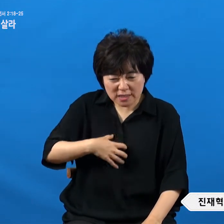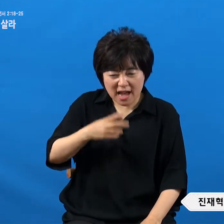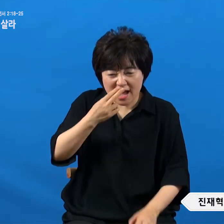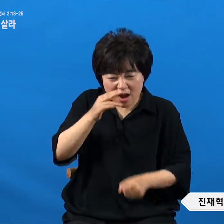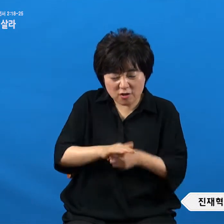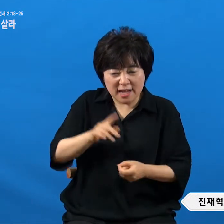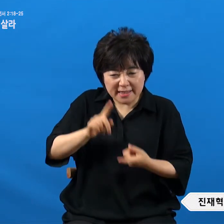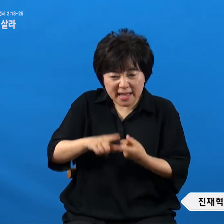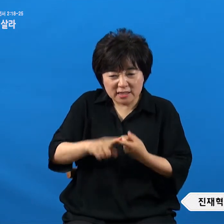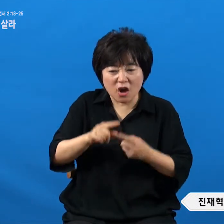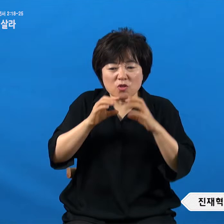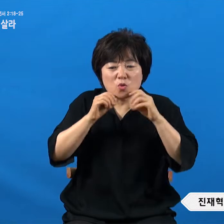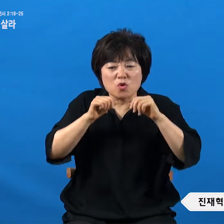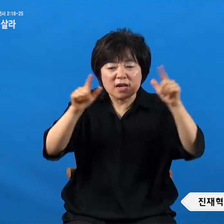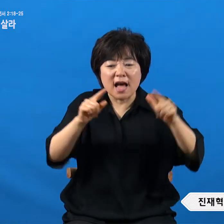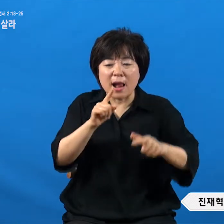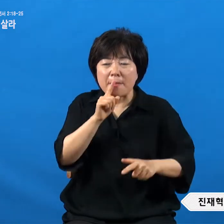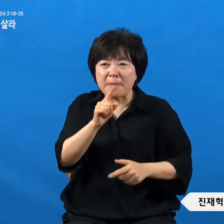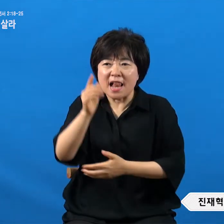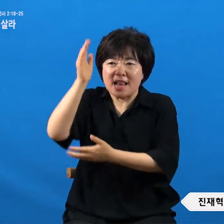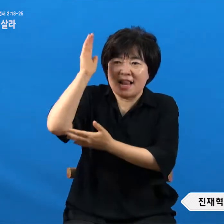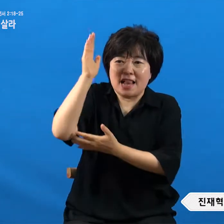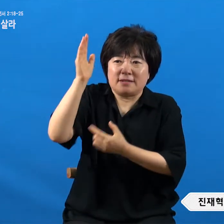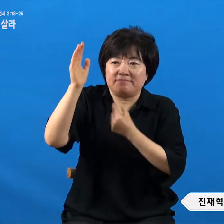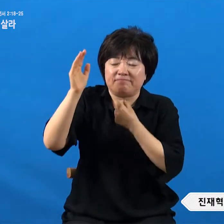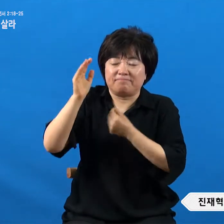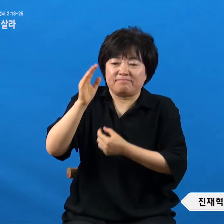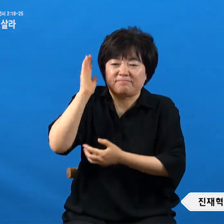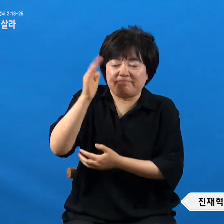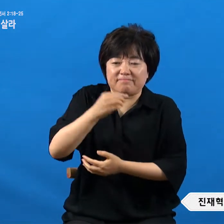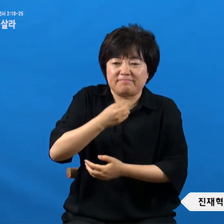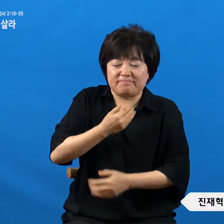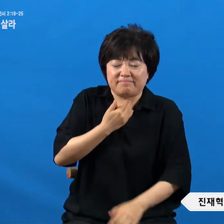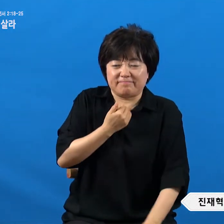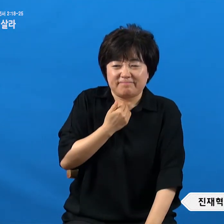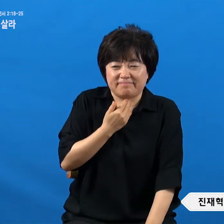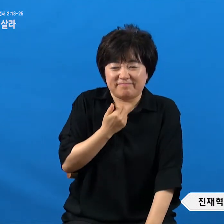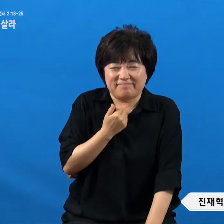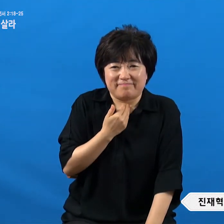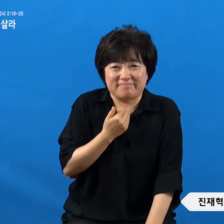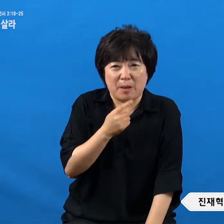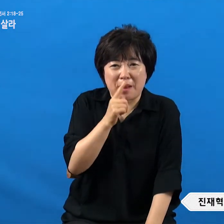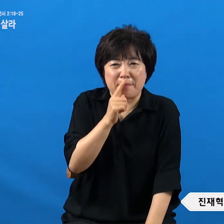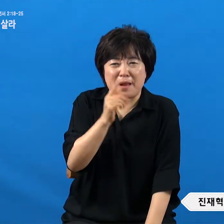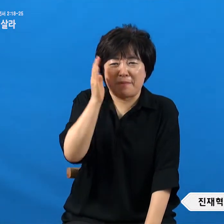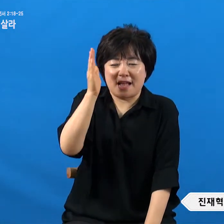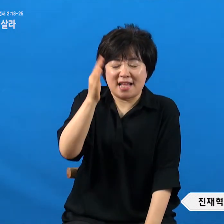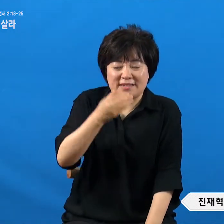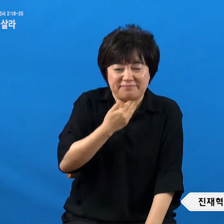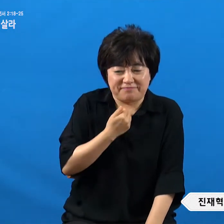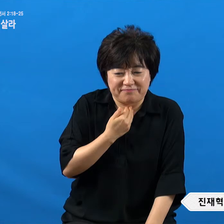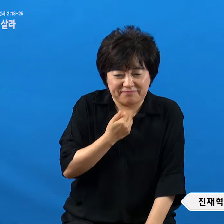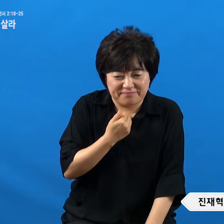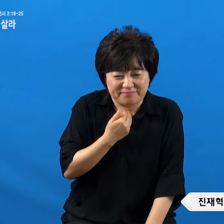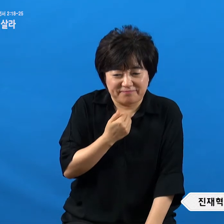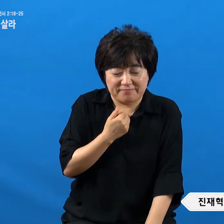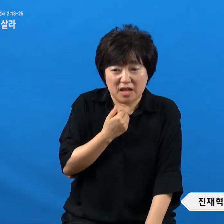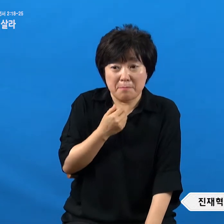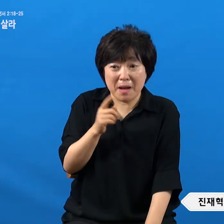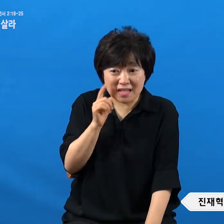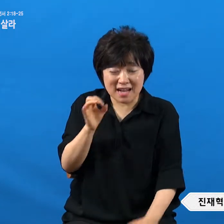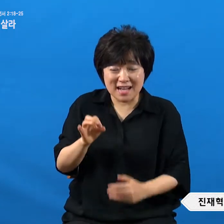얘기하고 싶은 마음이 입에 얼마나 근질근질하고 하고 싶은지, 그 얘기를 듣지 않았더라면 거기서